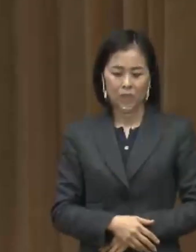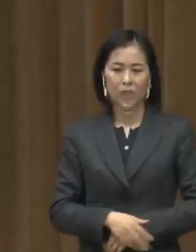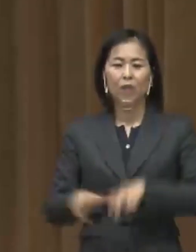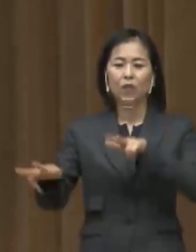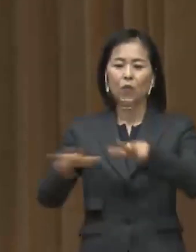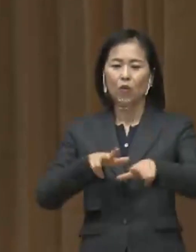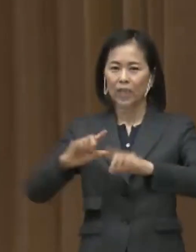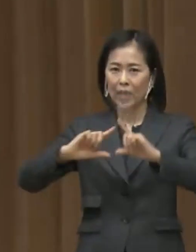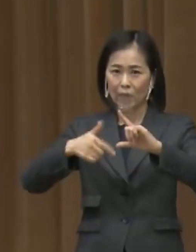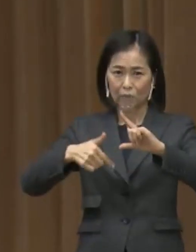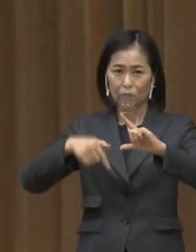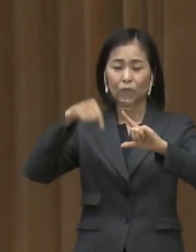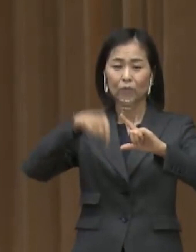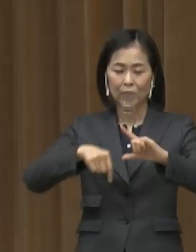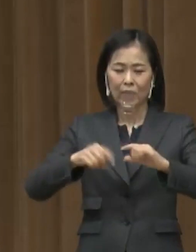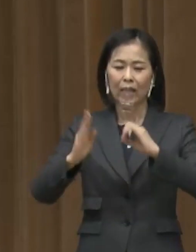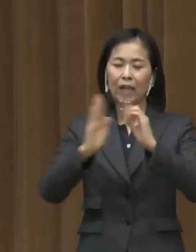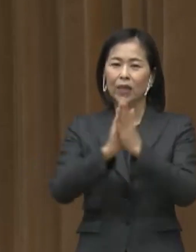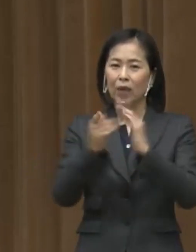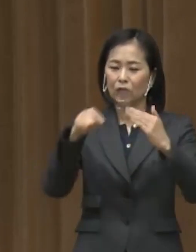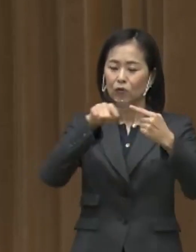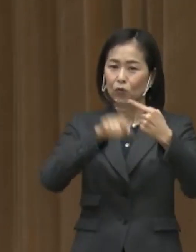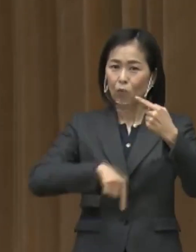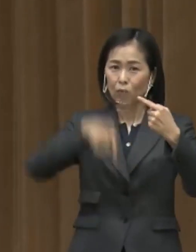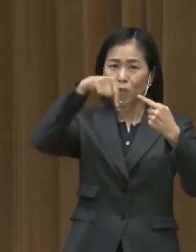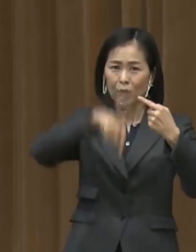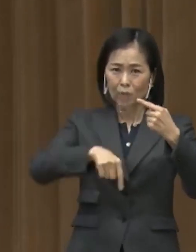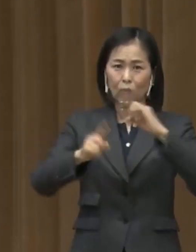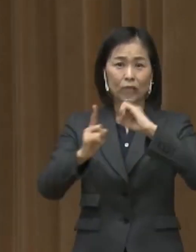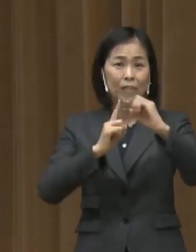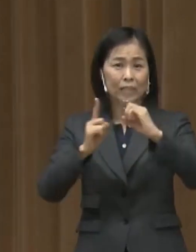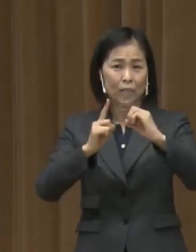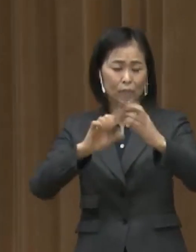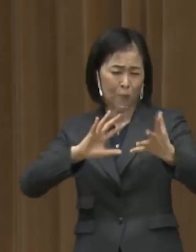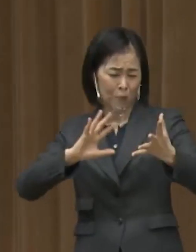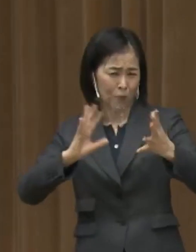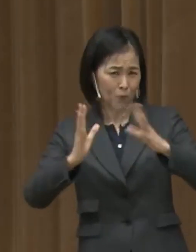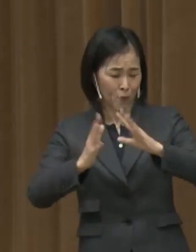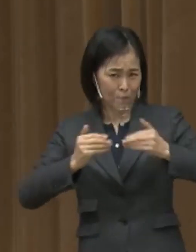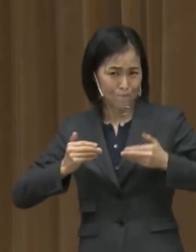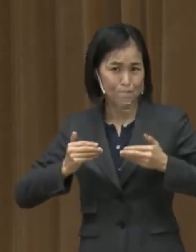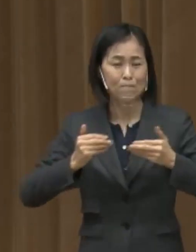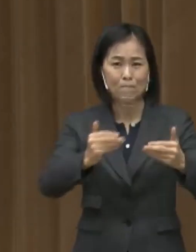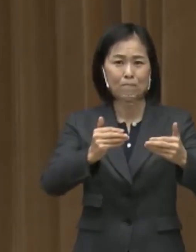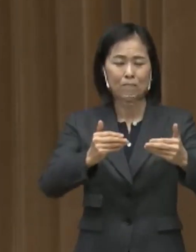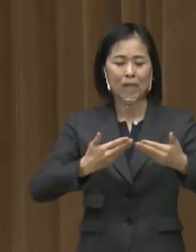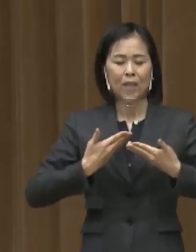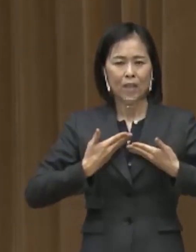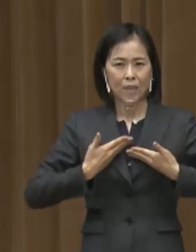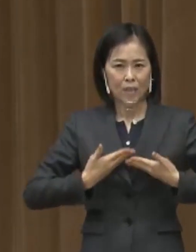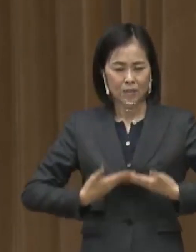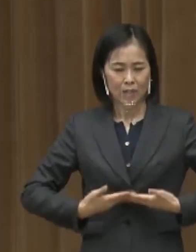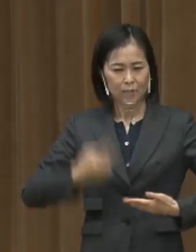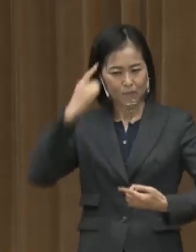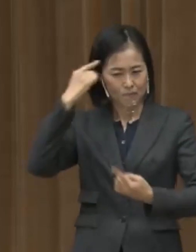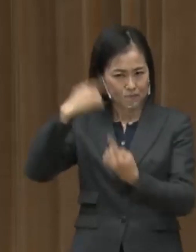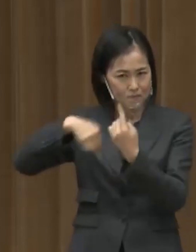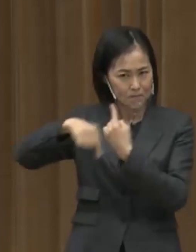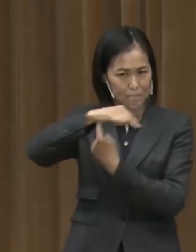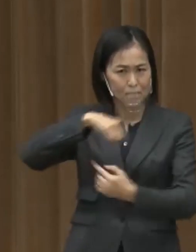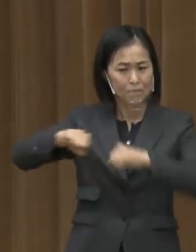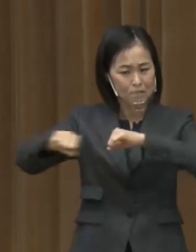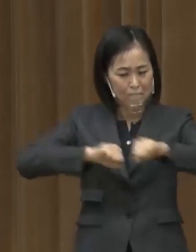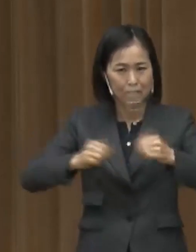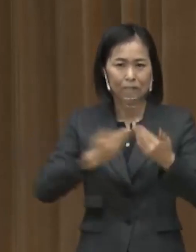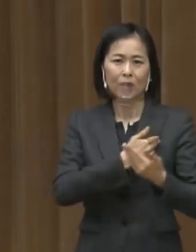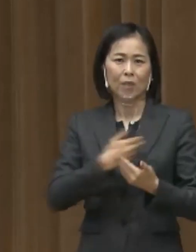として県庁のデジタルトランスフォーメーションを強力に推進し、冷静かつ柔軟な判断ができる職員